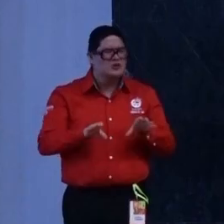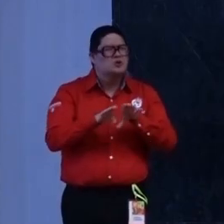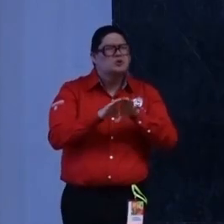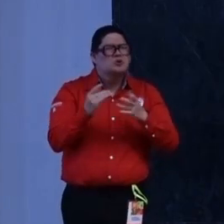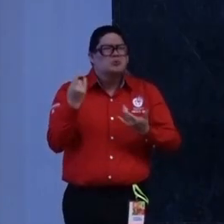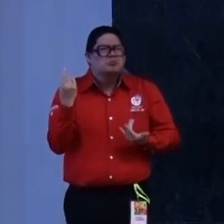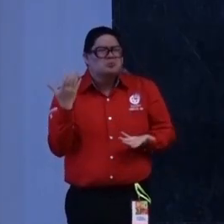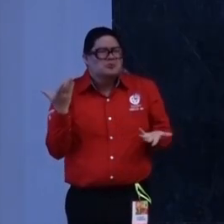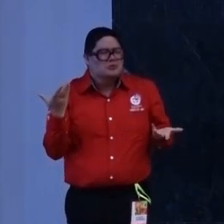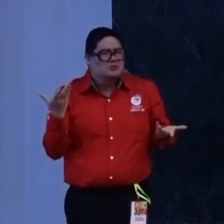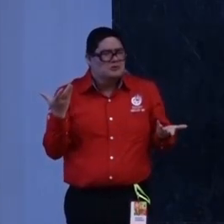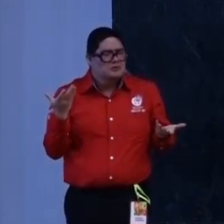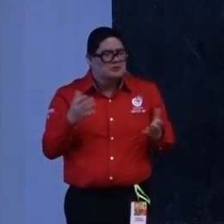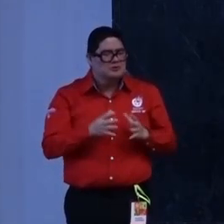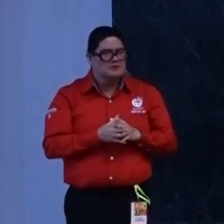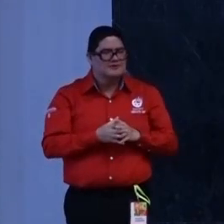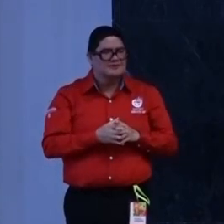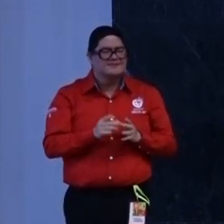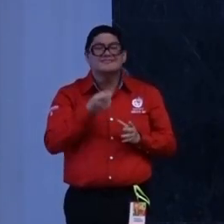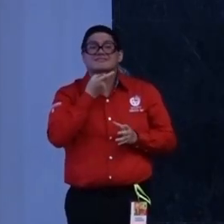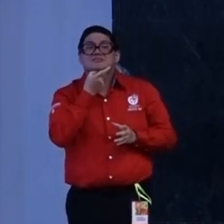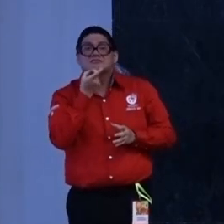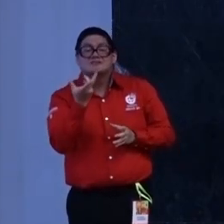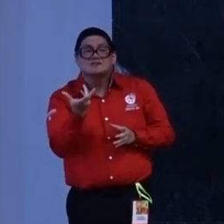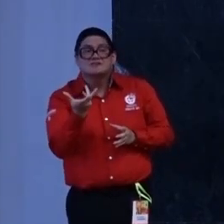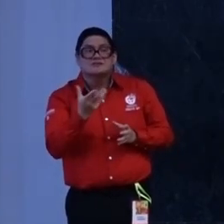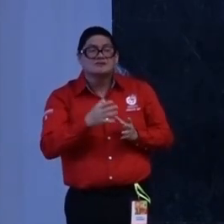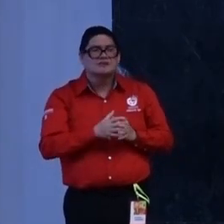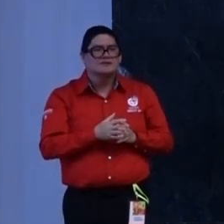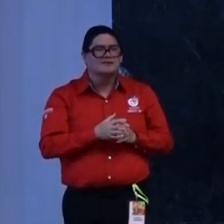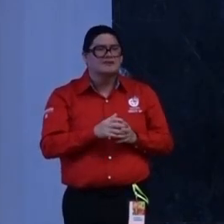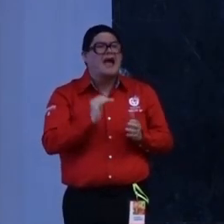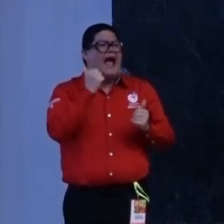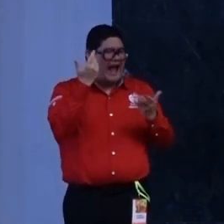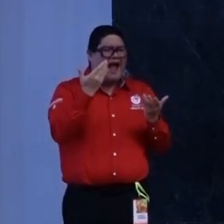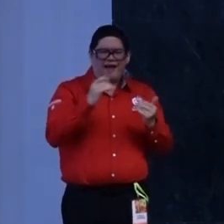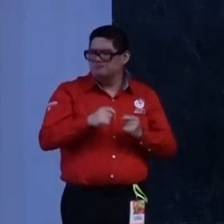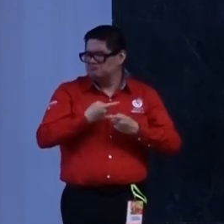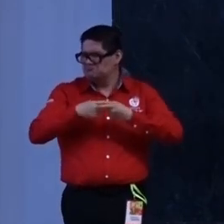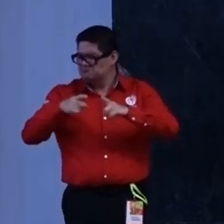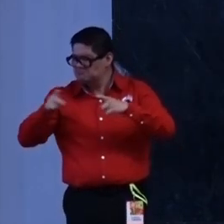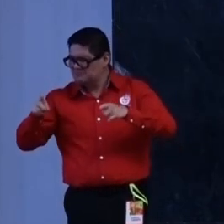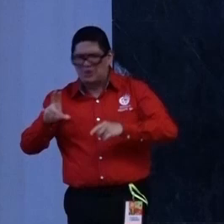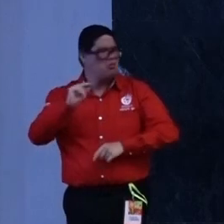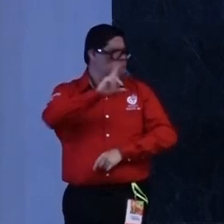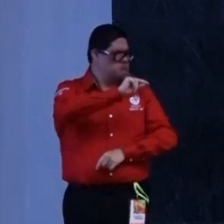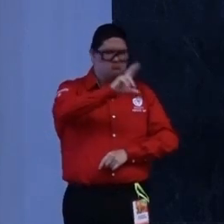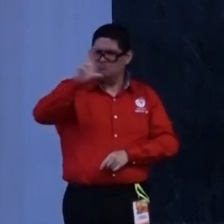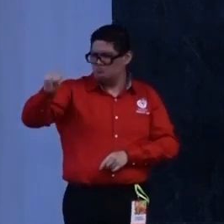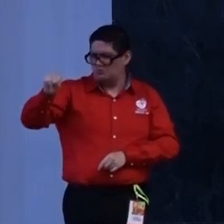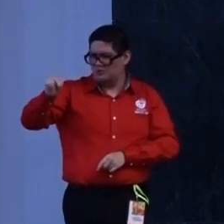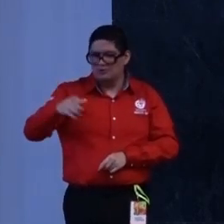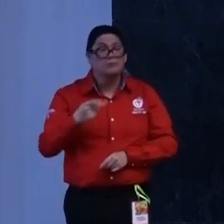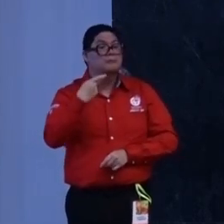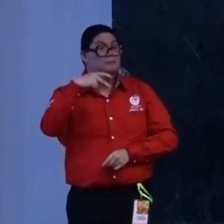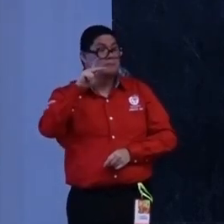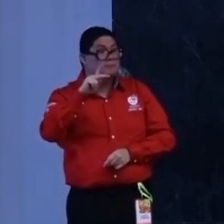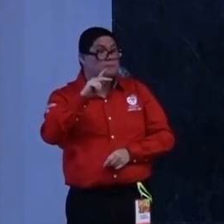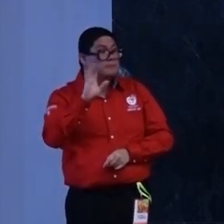Como que dices, eres diferente, entonces no.